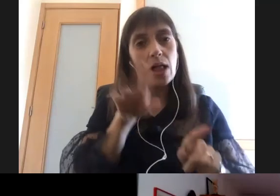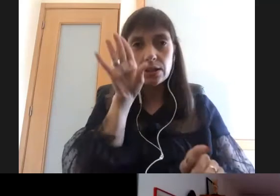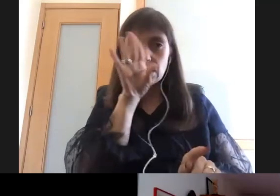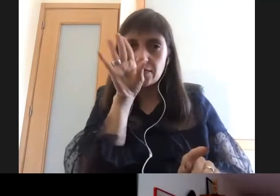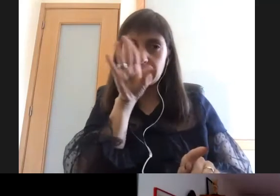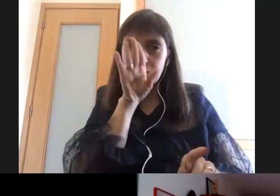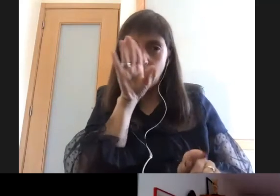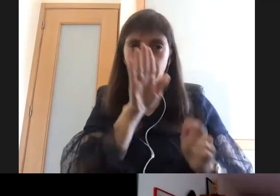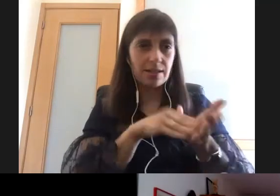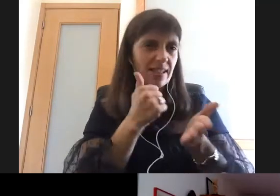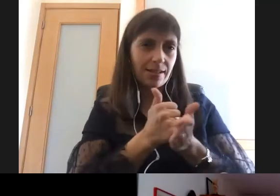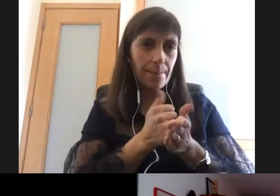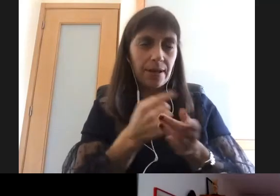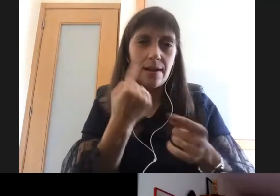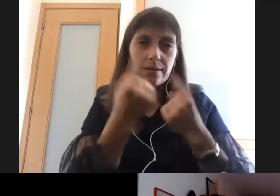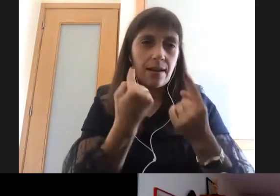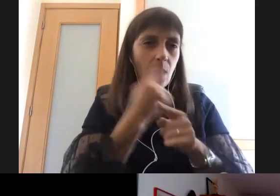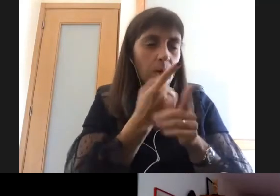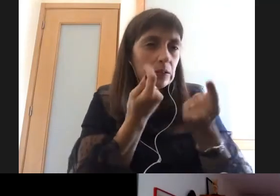Sempre tem uma camada ali de